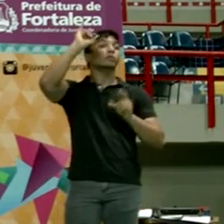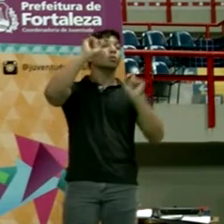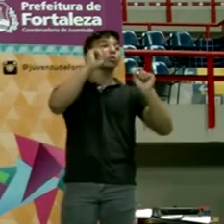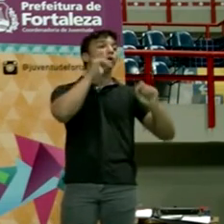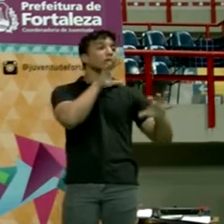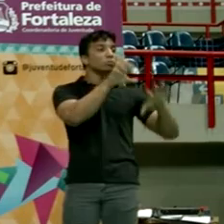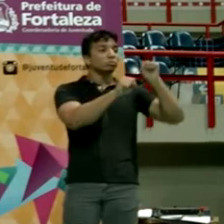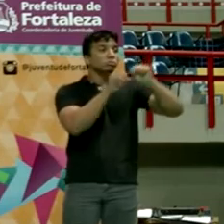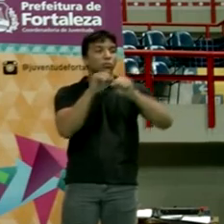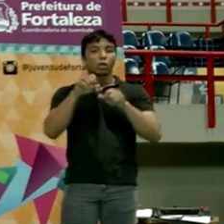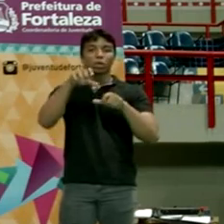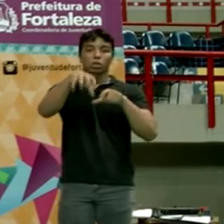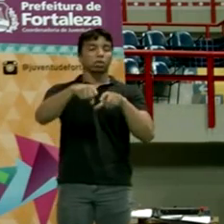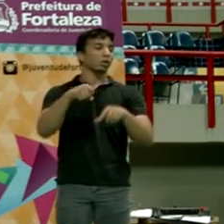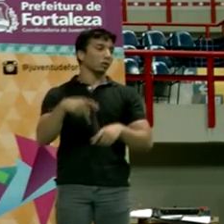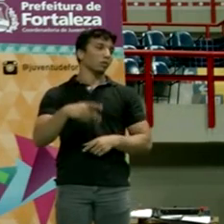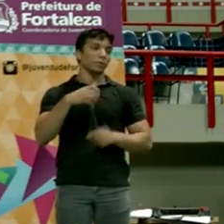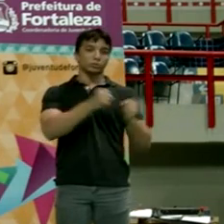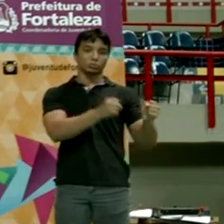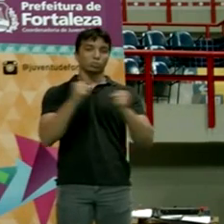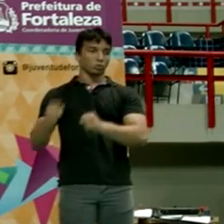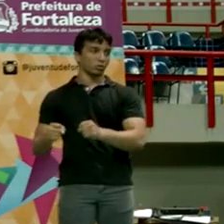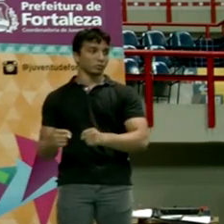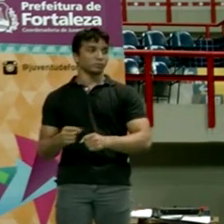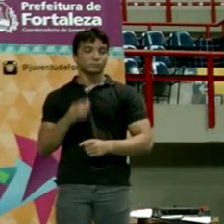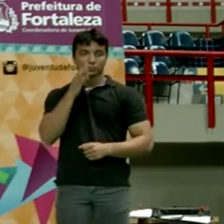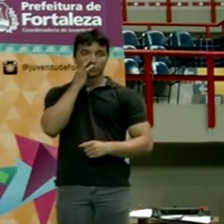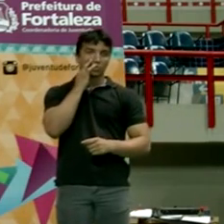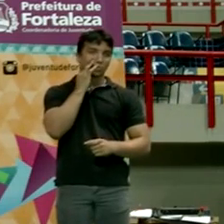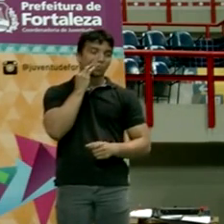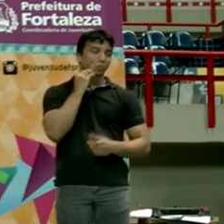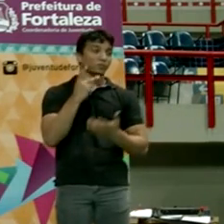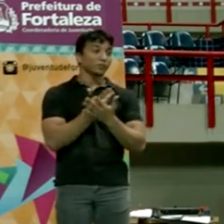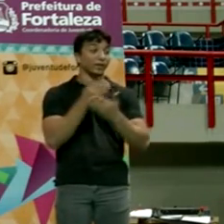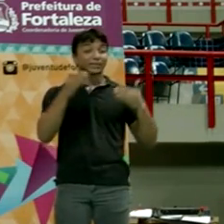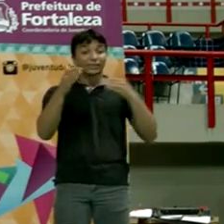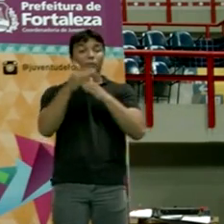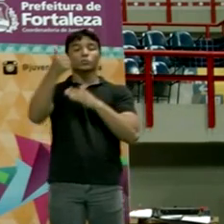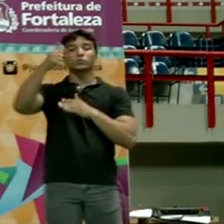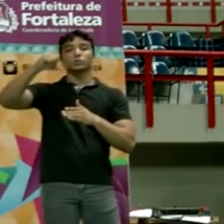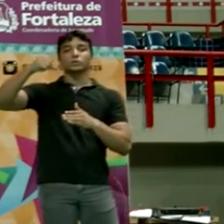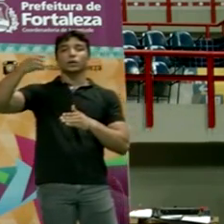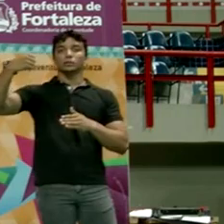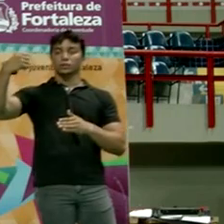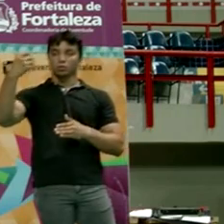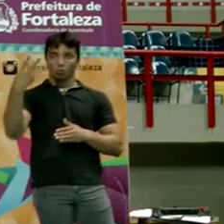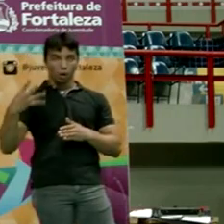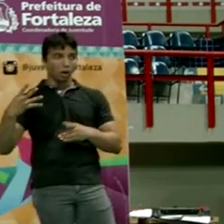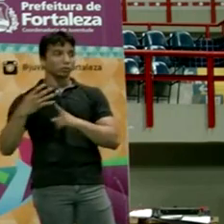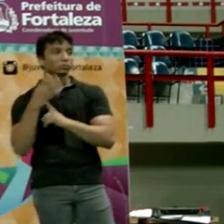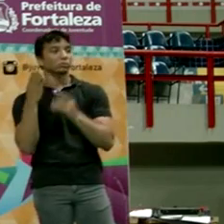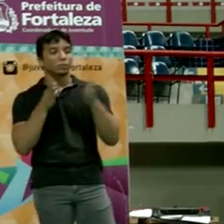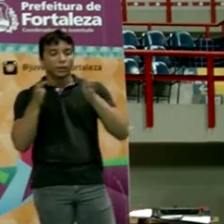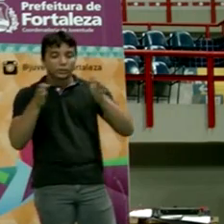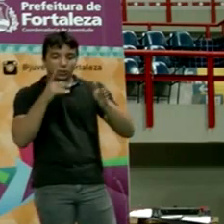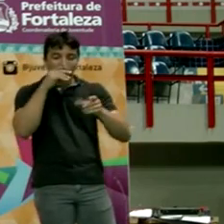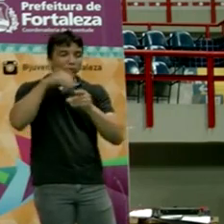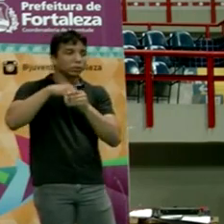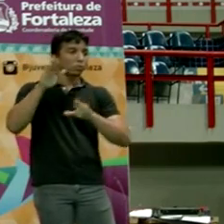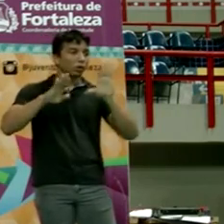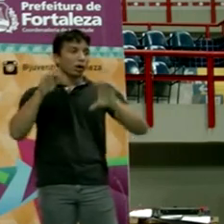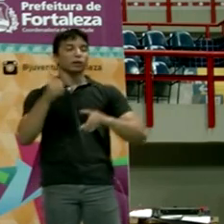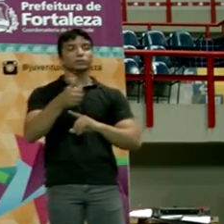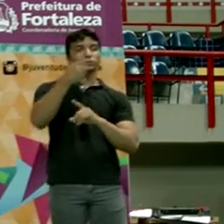que a oposição ganhasse o poder. Aí acontece até 64 esse período democrático, com